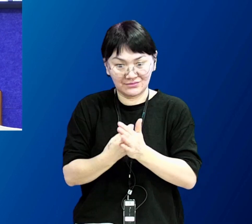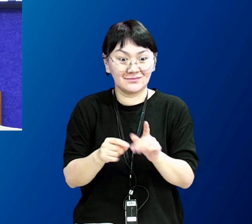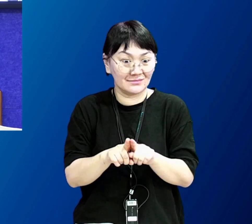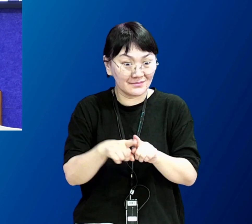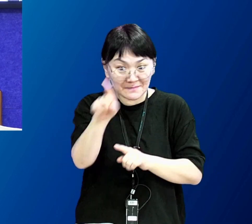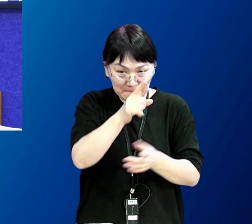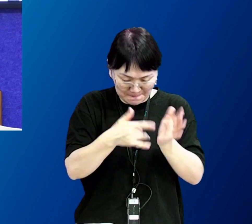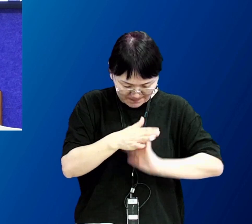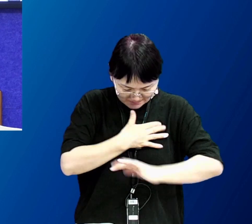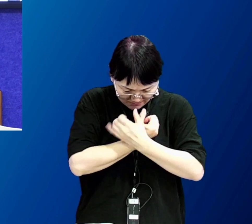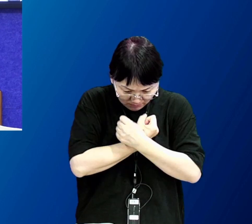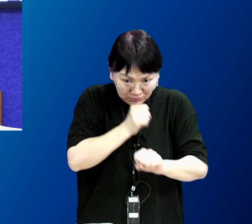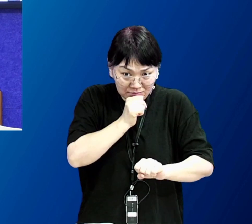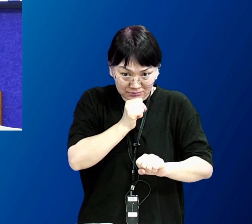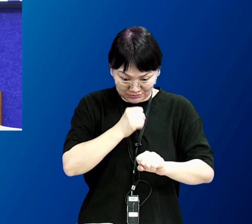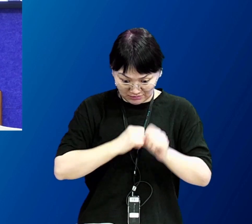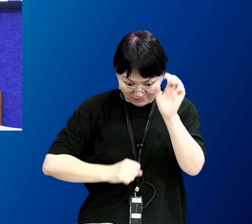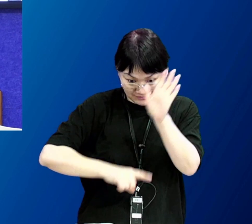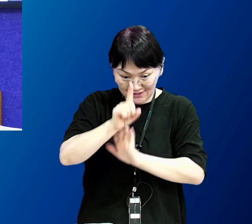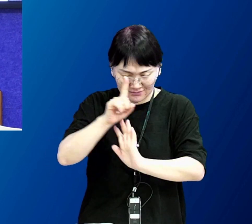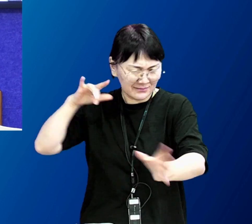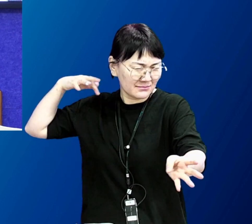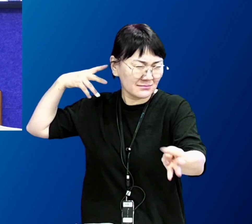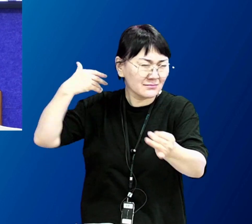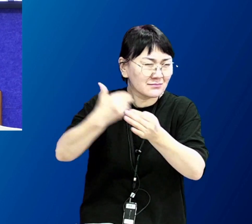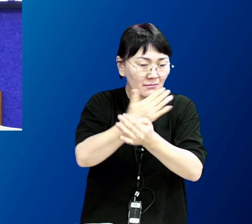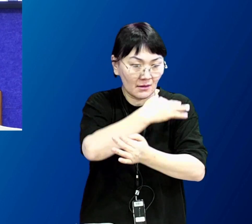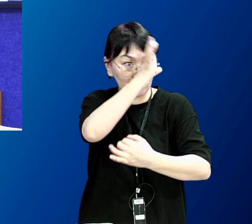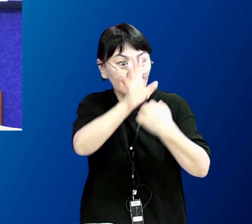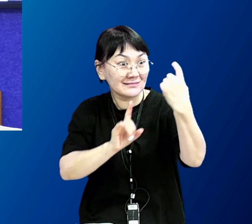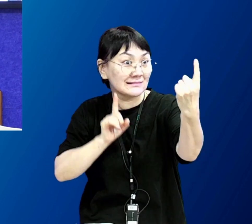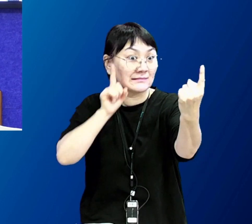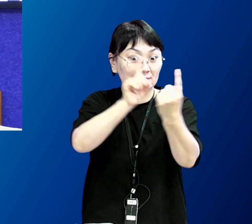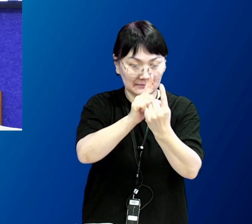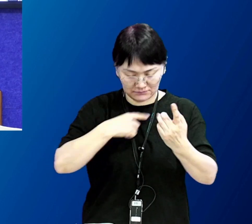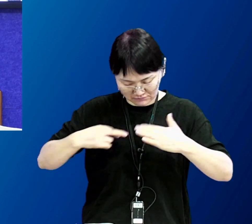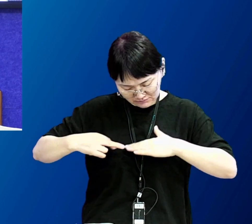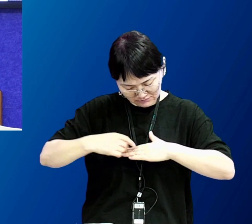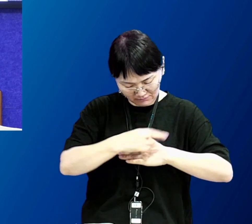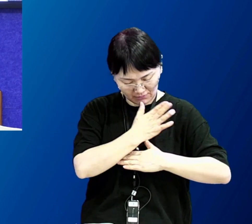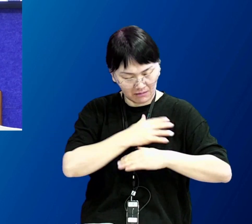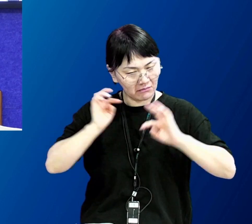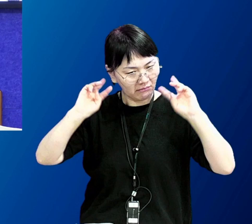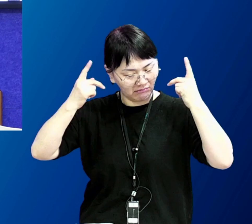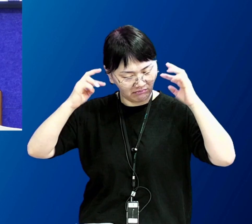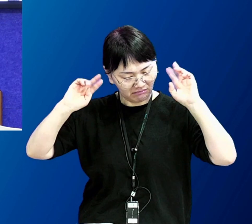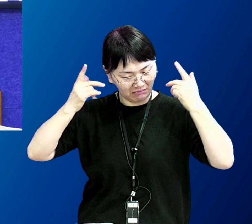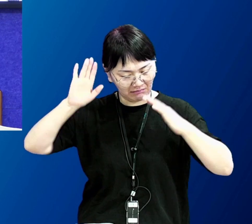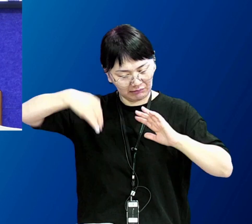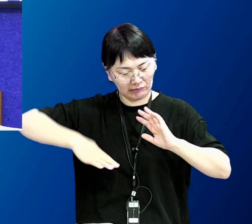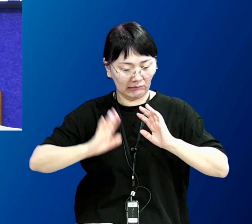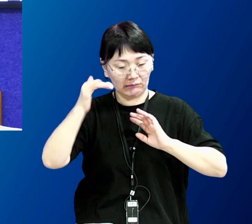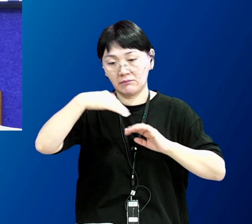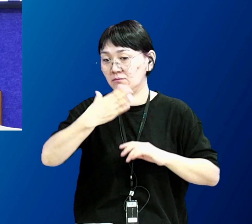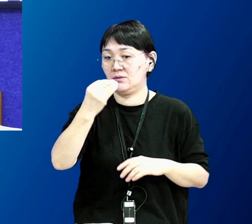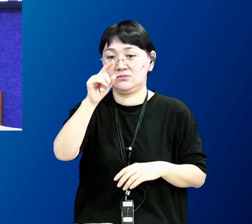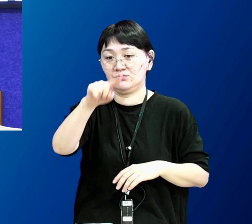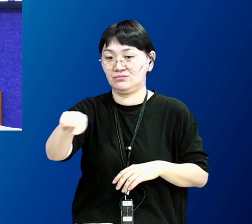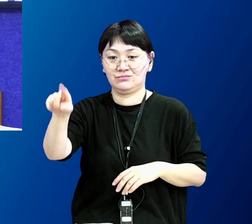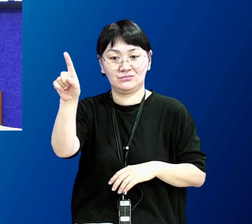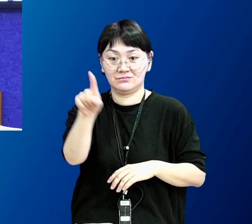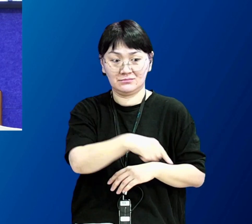эзний юм зогсох тэр өдрийг үртэл юу юм бол? Эзнийг хайрсан энэ хайр маань хувирч болохгүй байх. Тэр